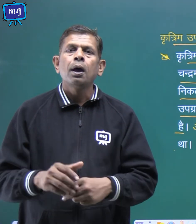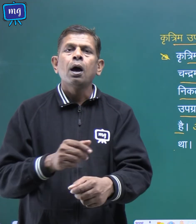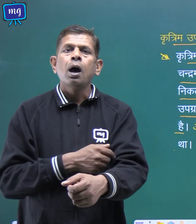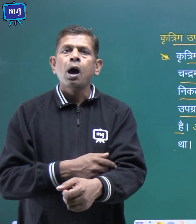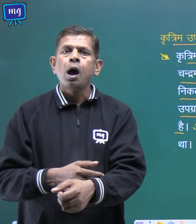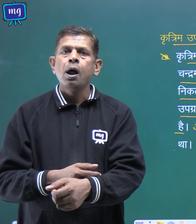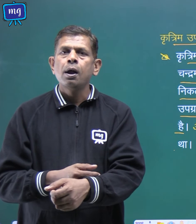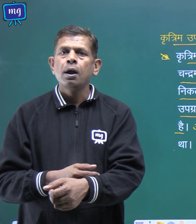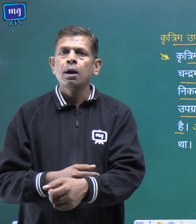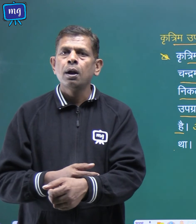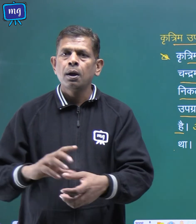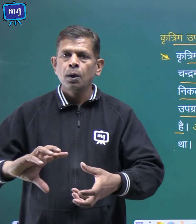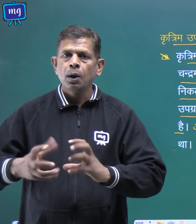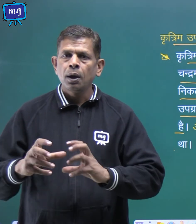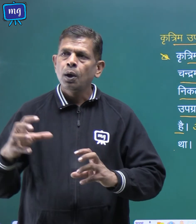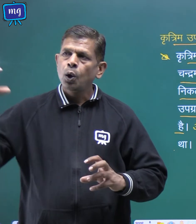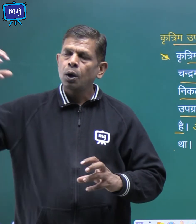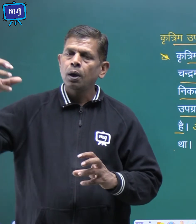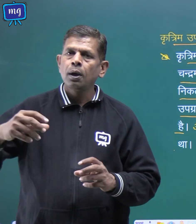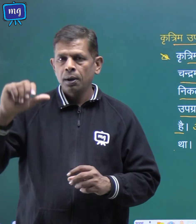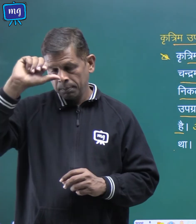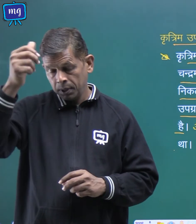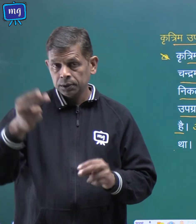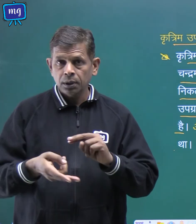आर्यभट्ट भारत का